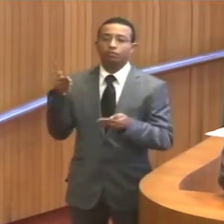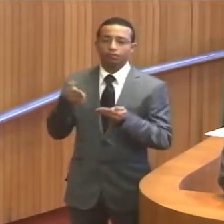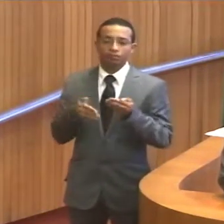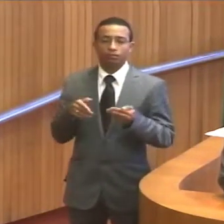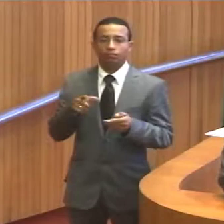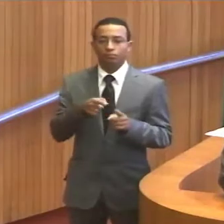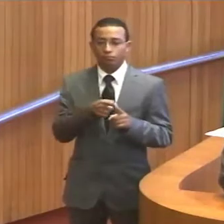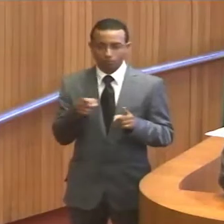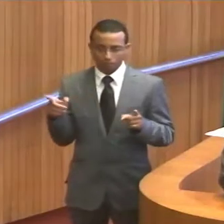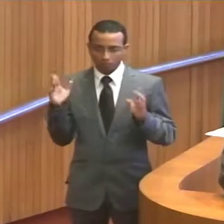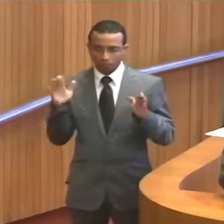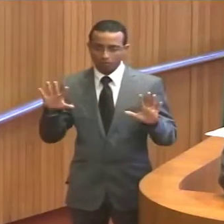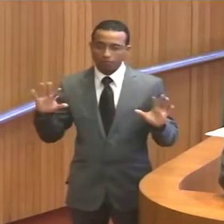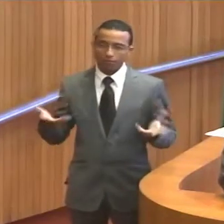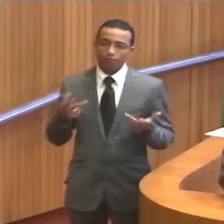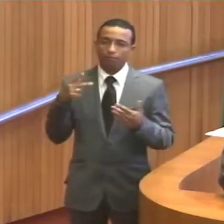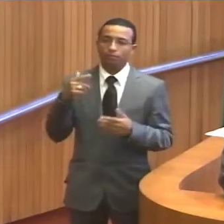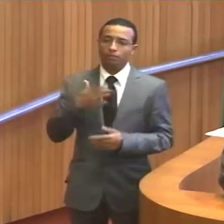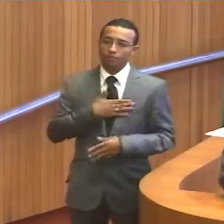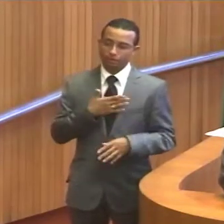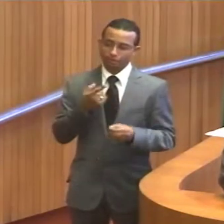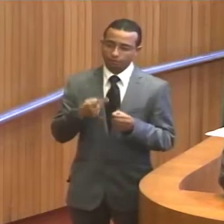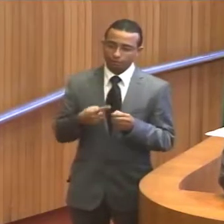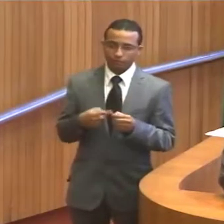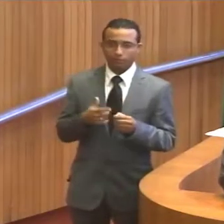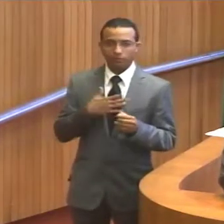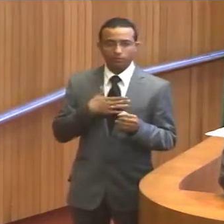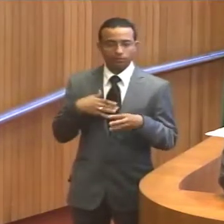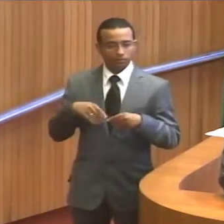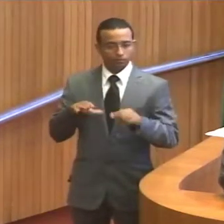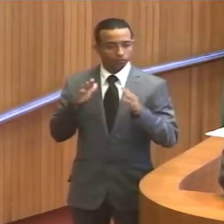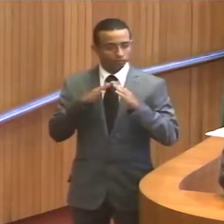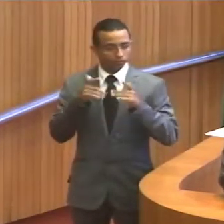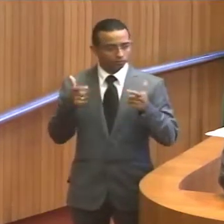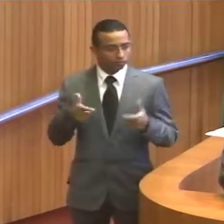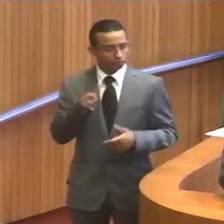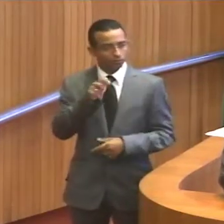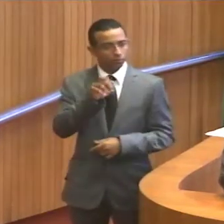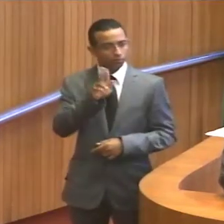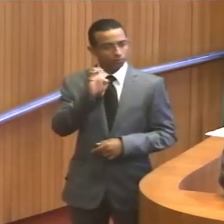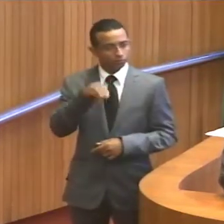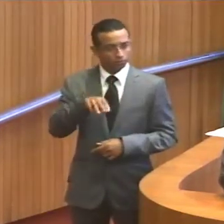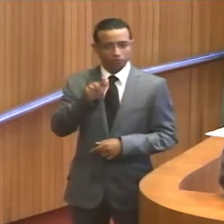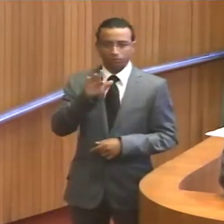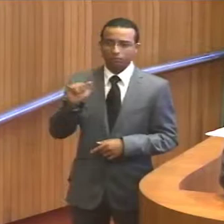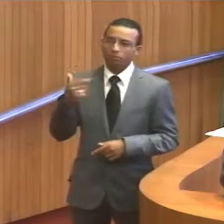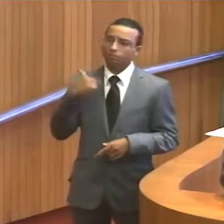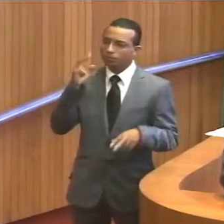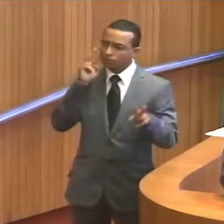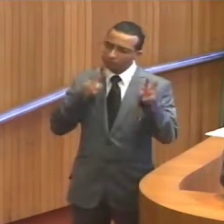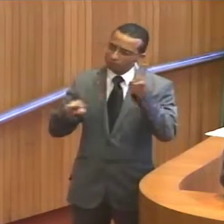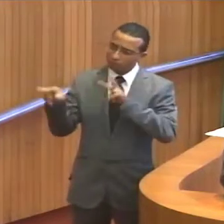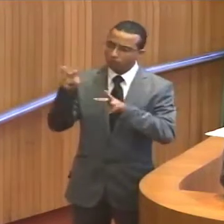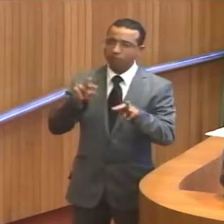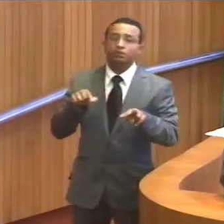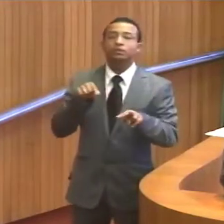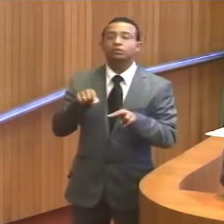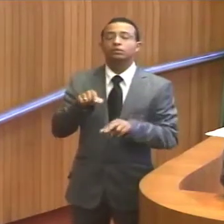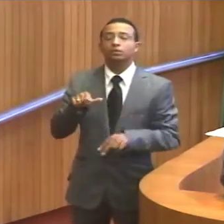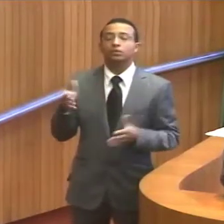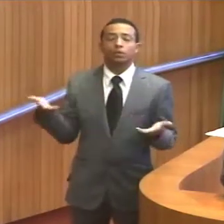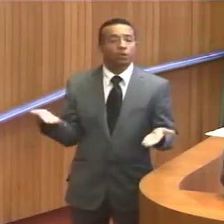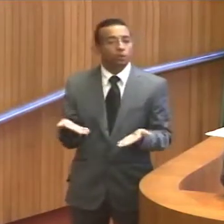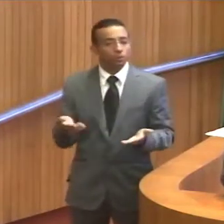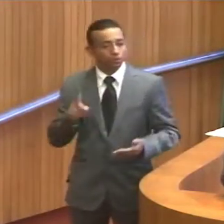no período do festejo na minha cidade, na minha terra, em Vargem Grande, para prestigiar aquele que hoje é,